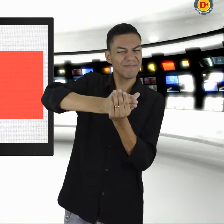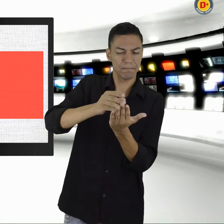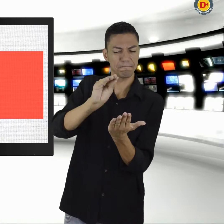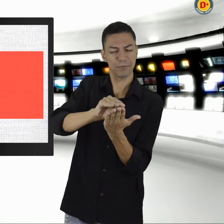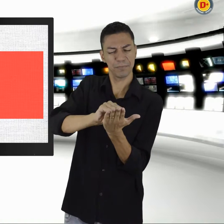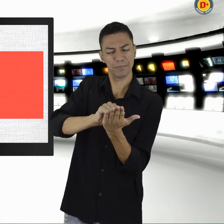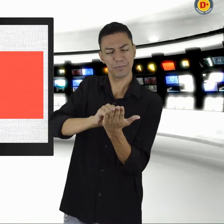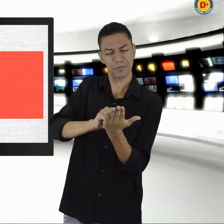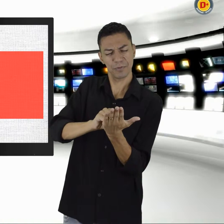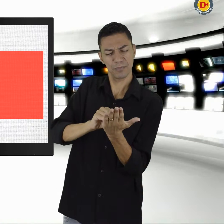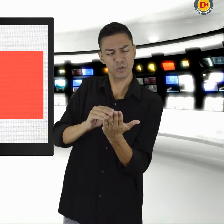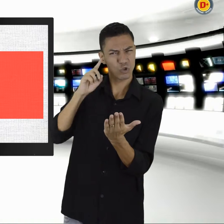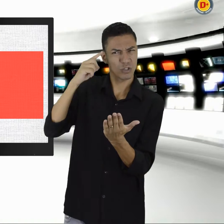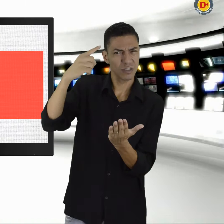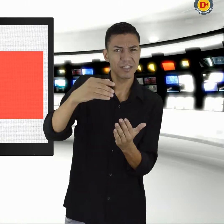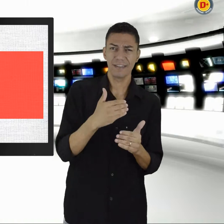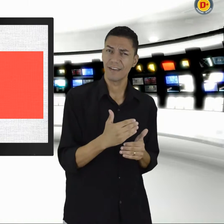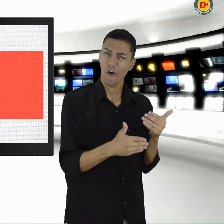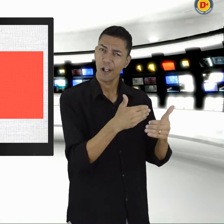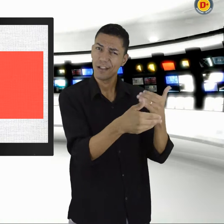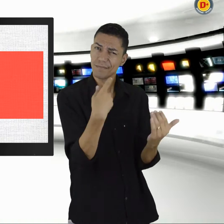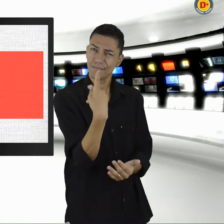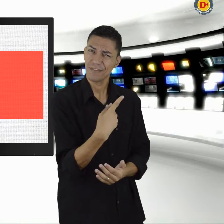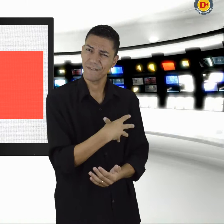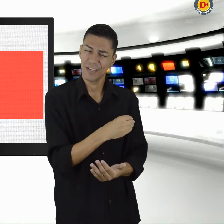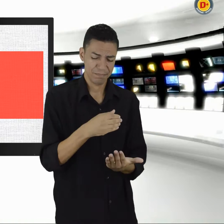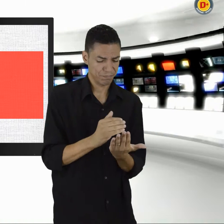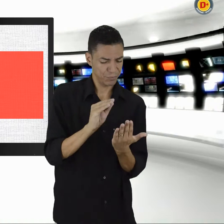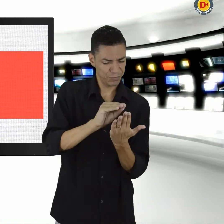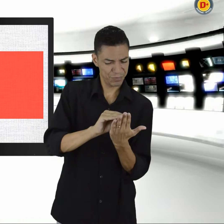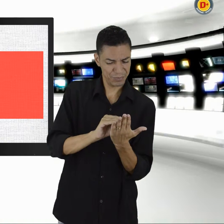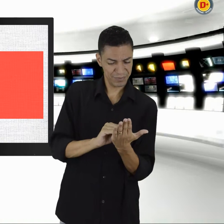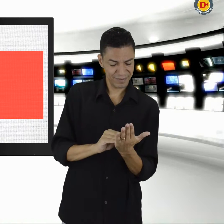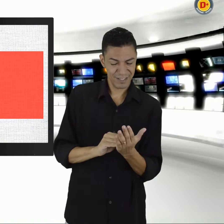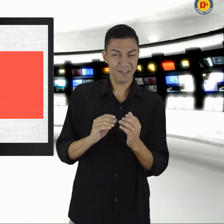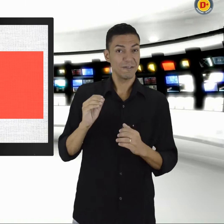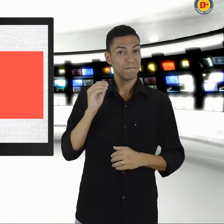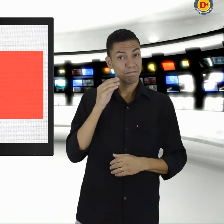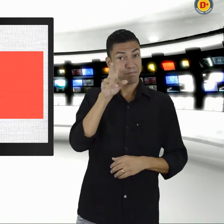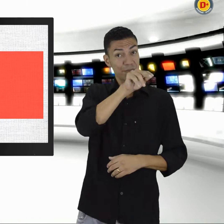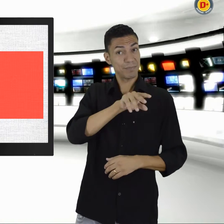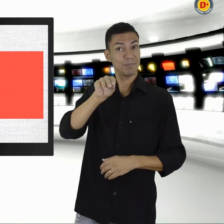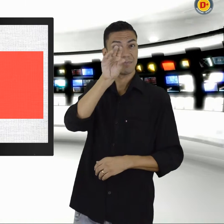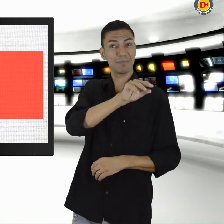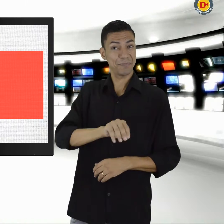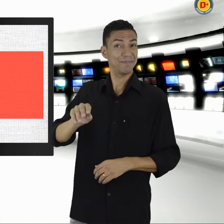sons, relata Cris em entrevista à sua assessoria. A delicadeza com que traz a autora a respeito